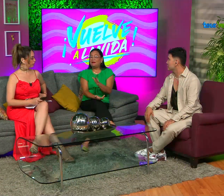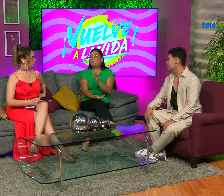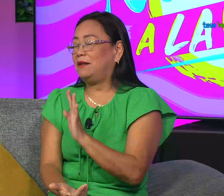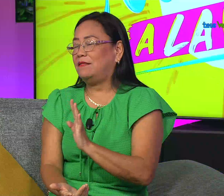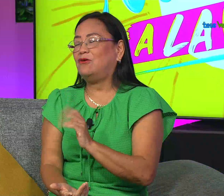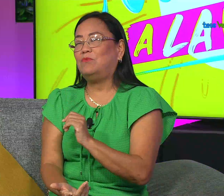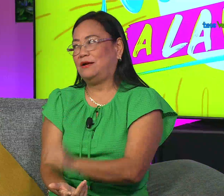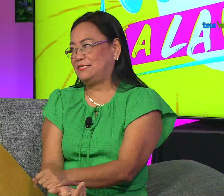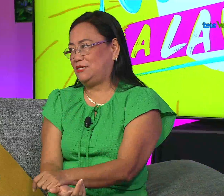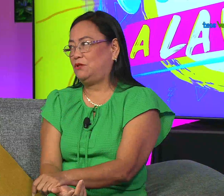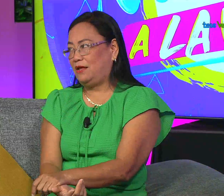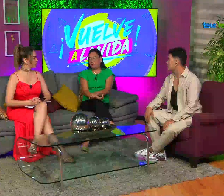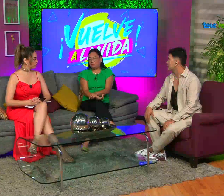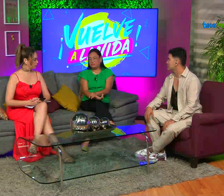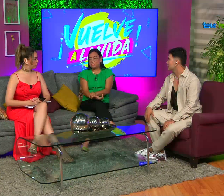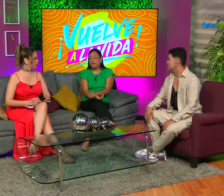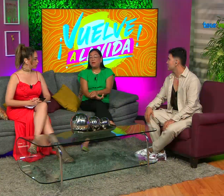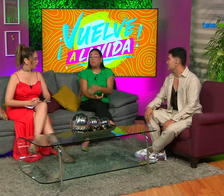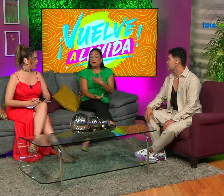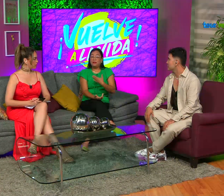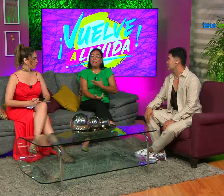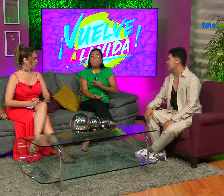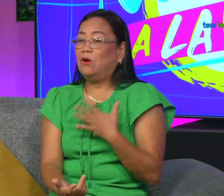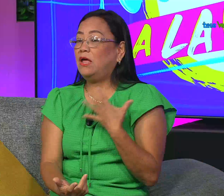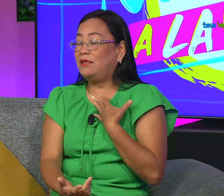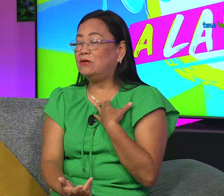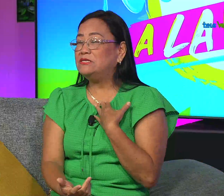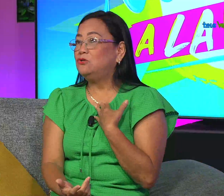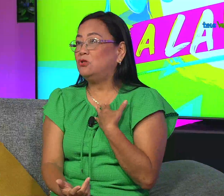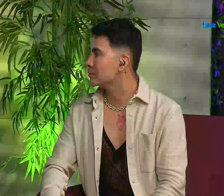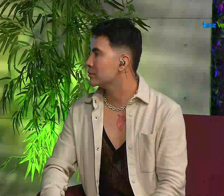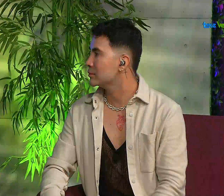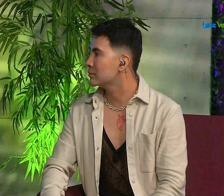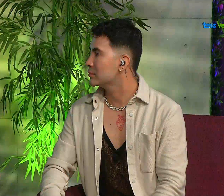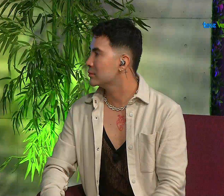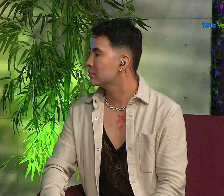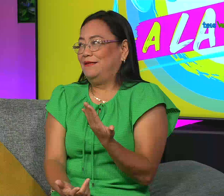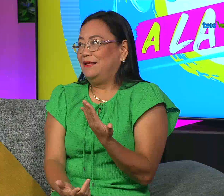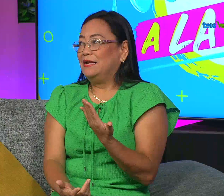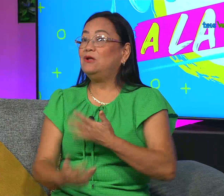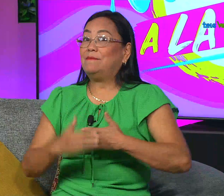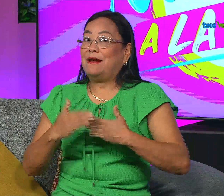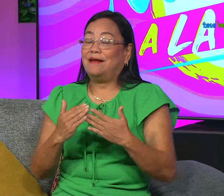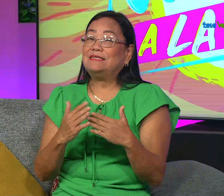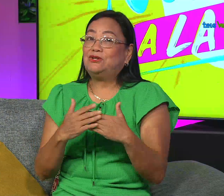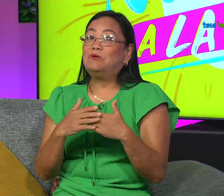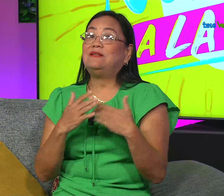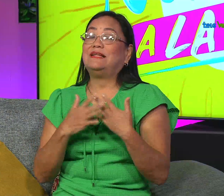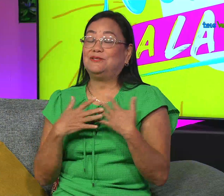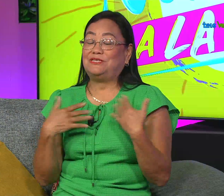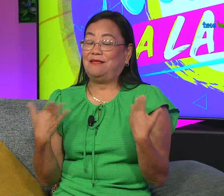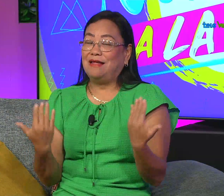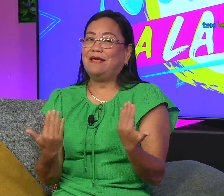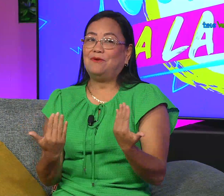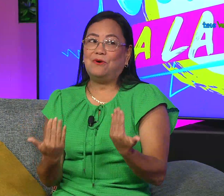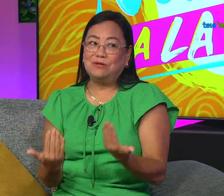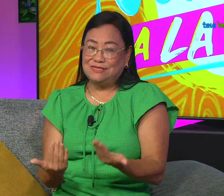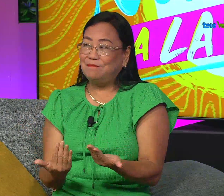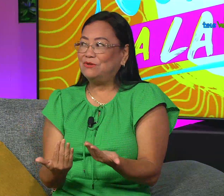la manera de comunicación de ellos. Por ejemplo, ellos no son la barrera. Las barreras somos la sociedad que no conocemos